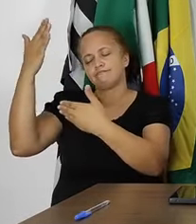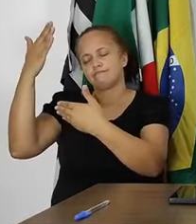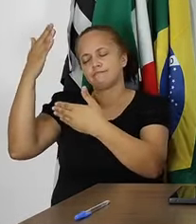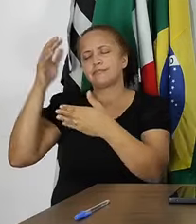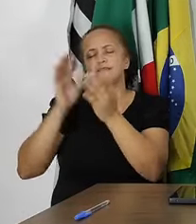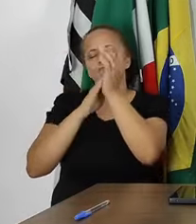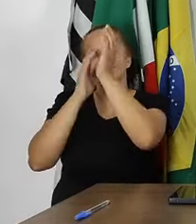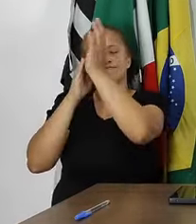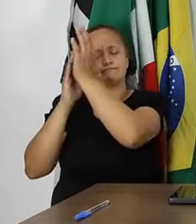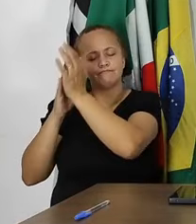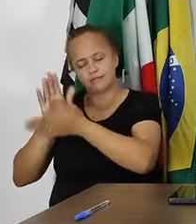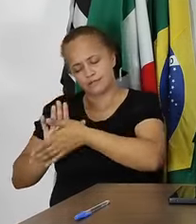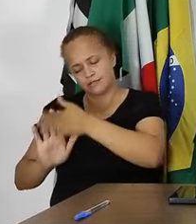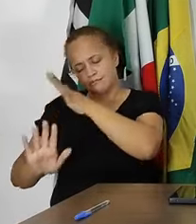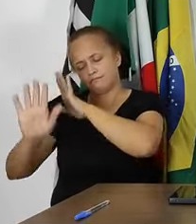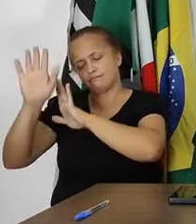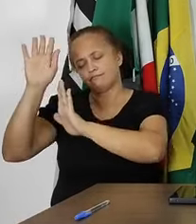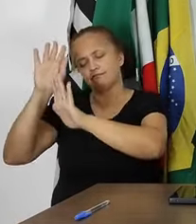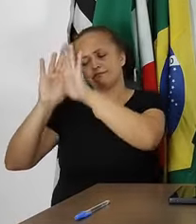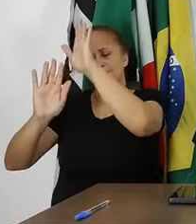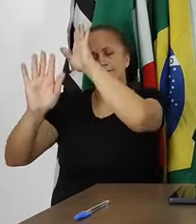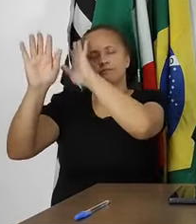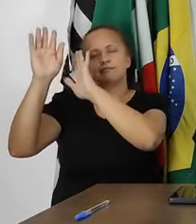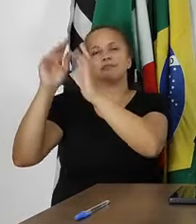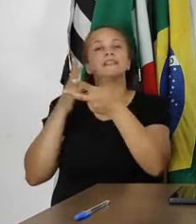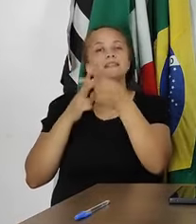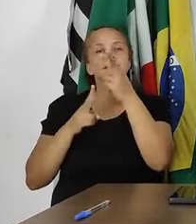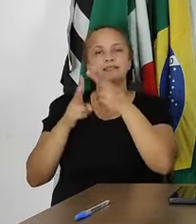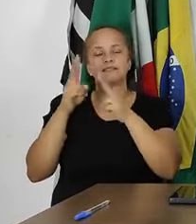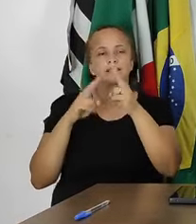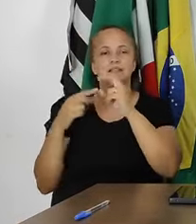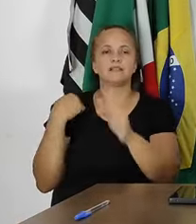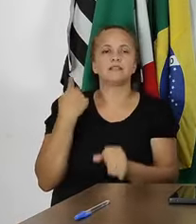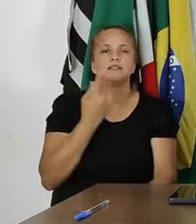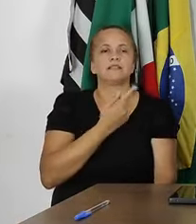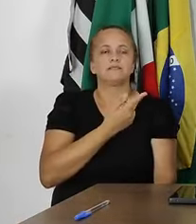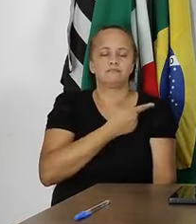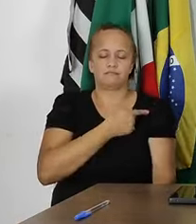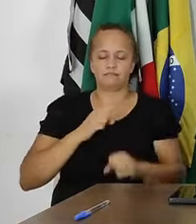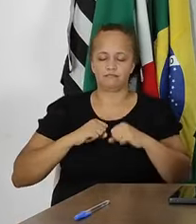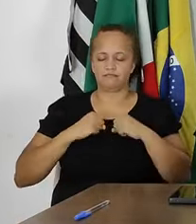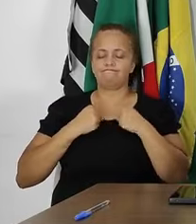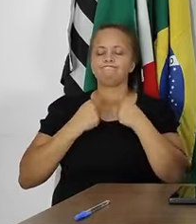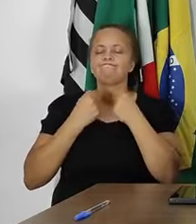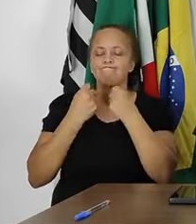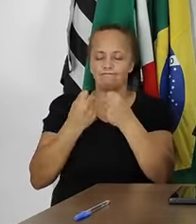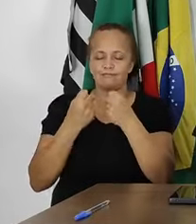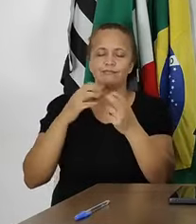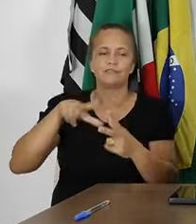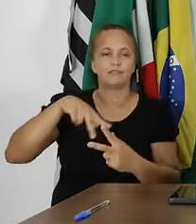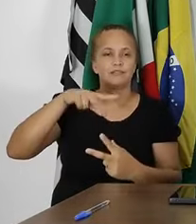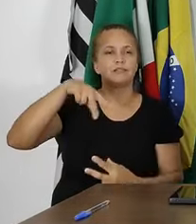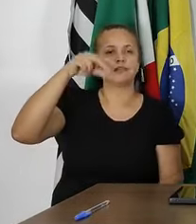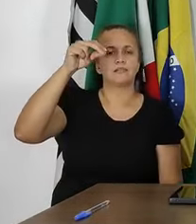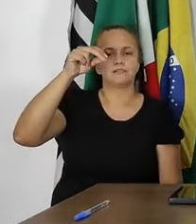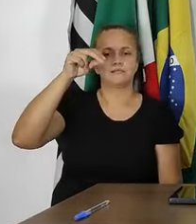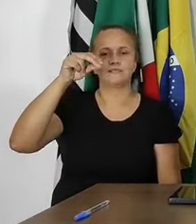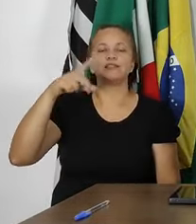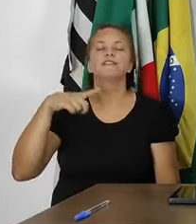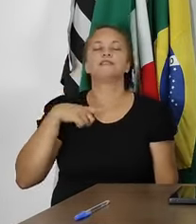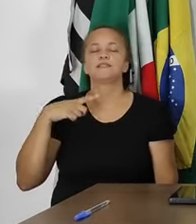graça, adoração, todas as vezes que nos submetemos e praticamos essas disciplinas espirituais, um processo de